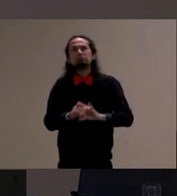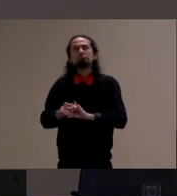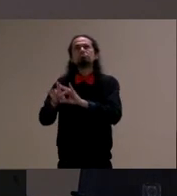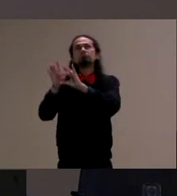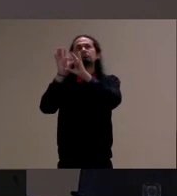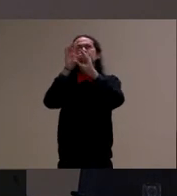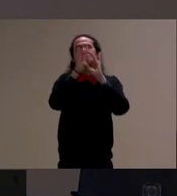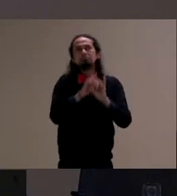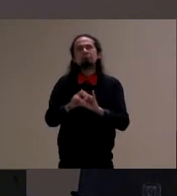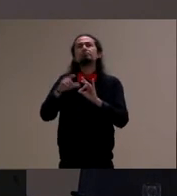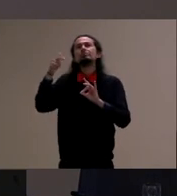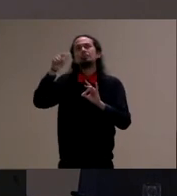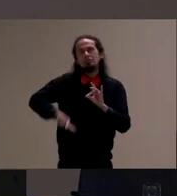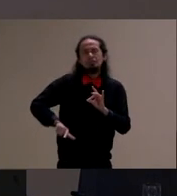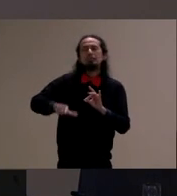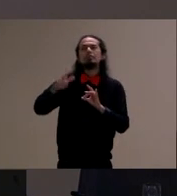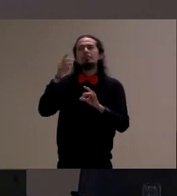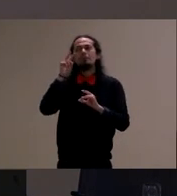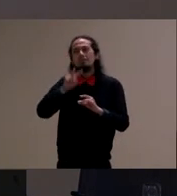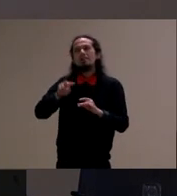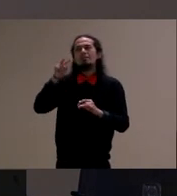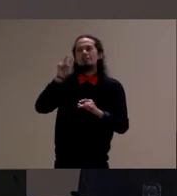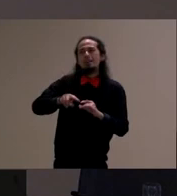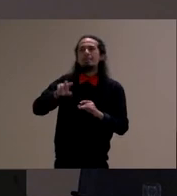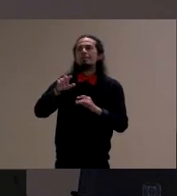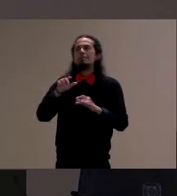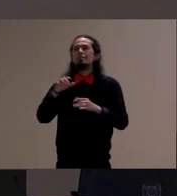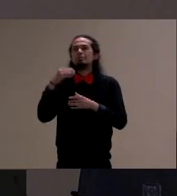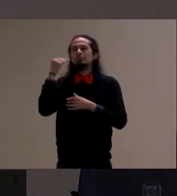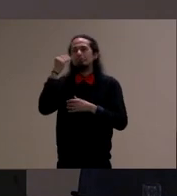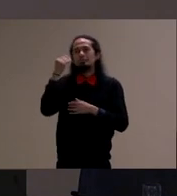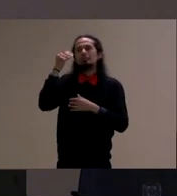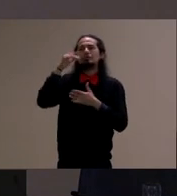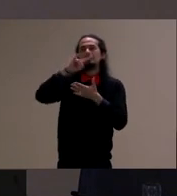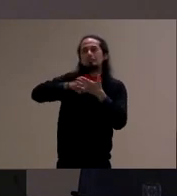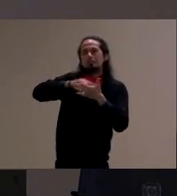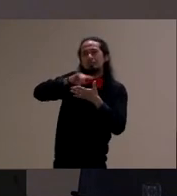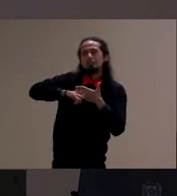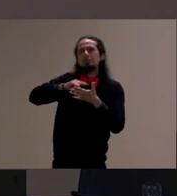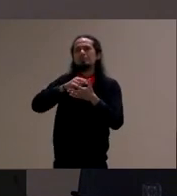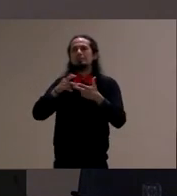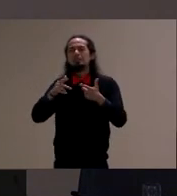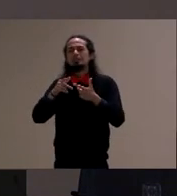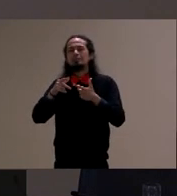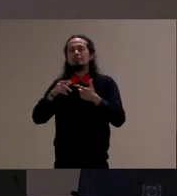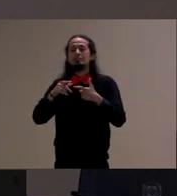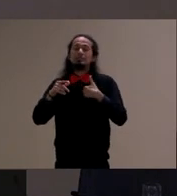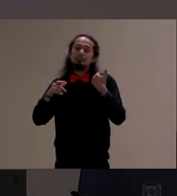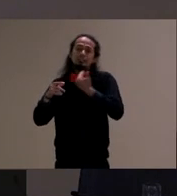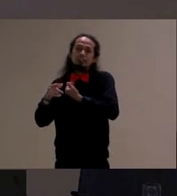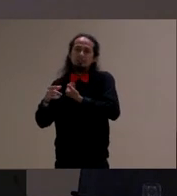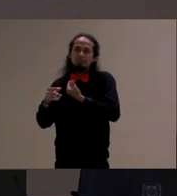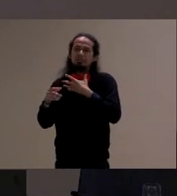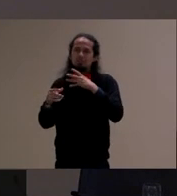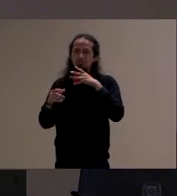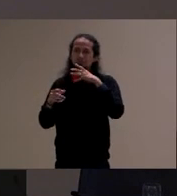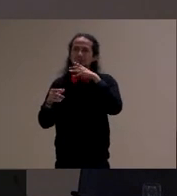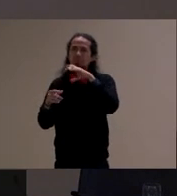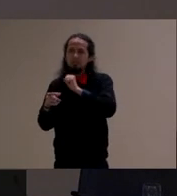revisitar os documentos reafirmar os documentos ao mesmo tempo em que dávamos conta dessa